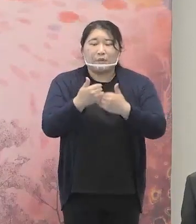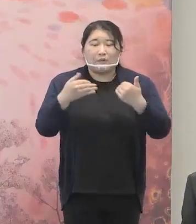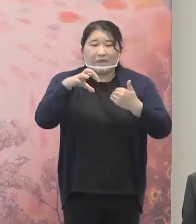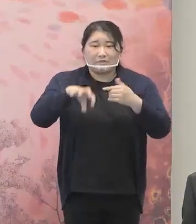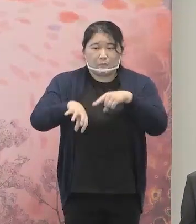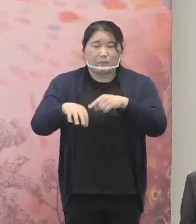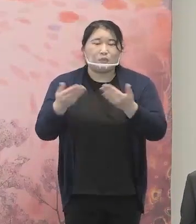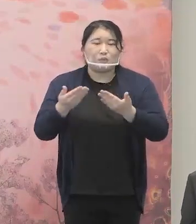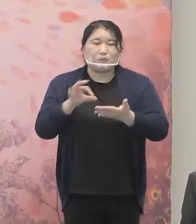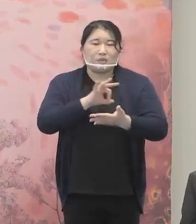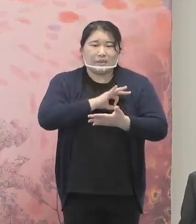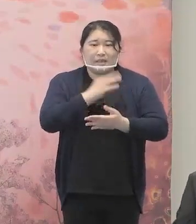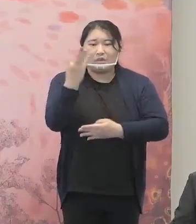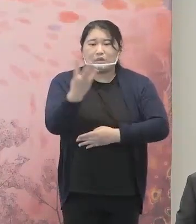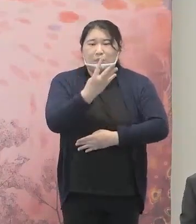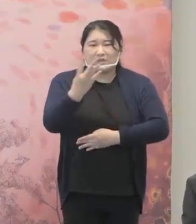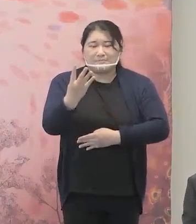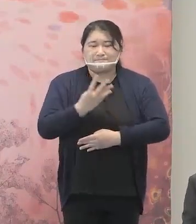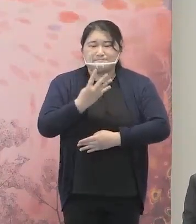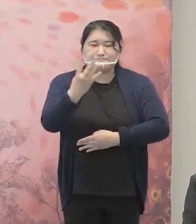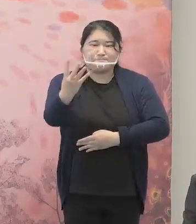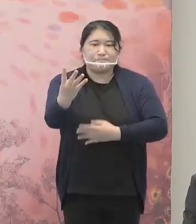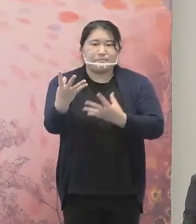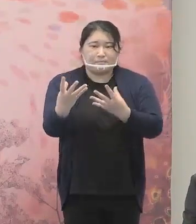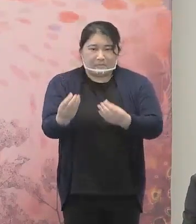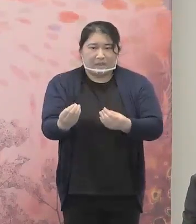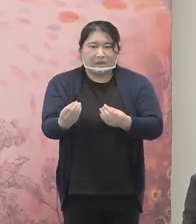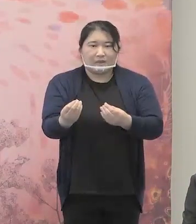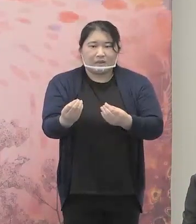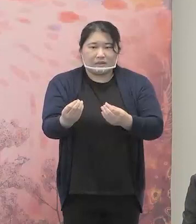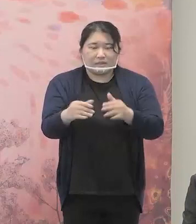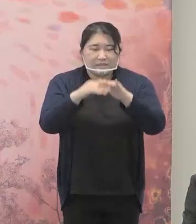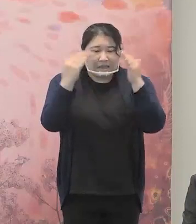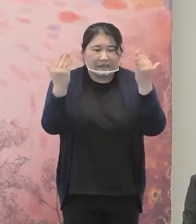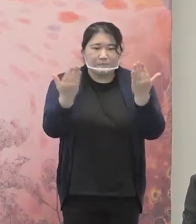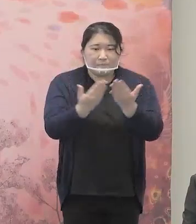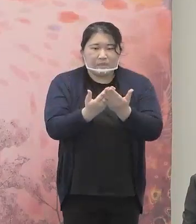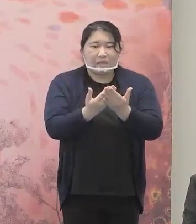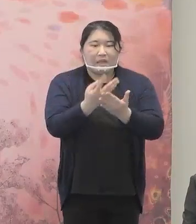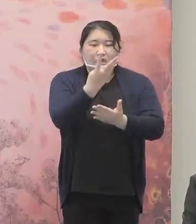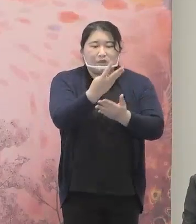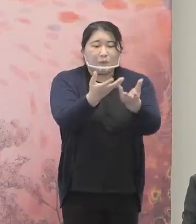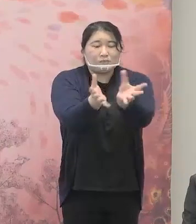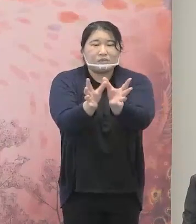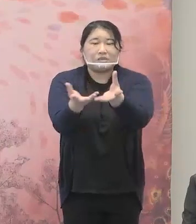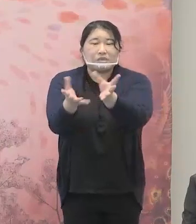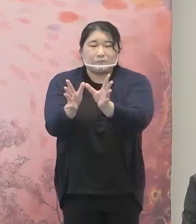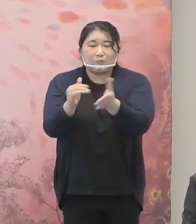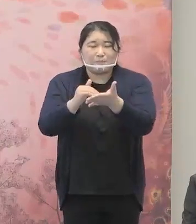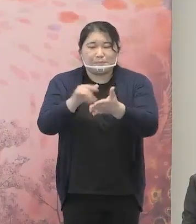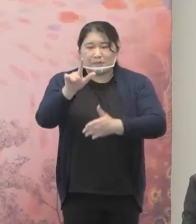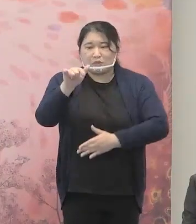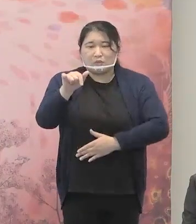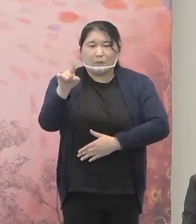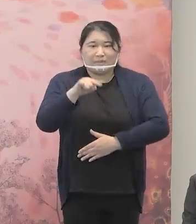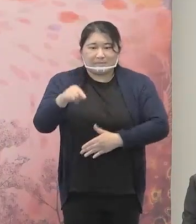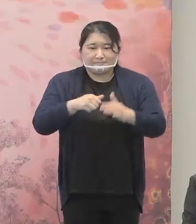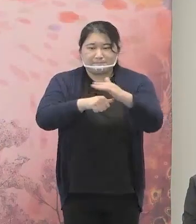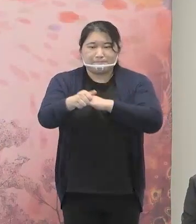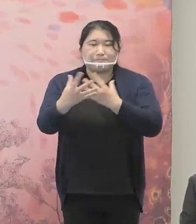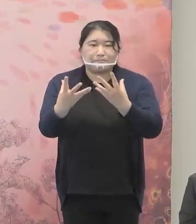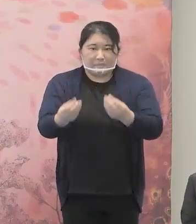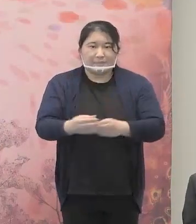員4名の派遣を皮切りに、すでに4チーム15名を現地に派遣しております。また下段にござい